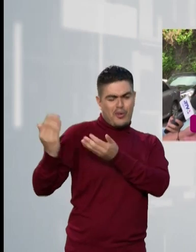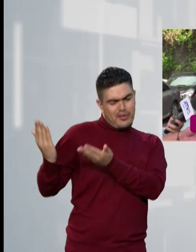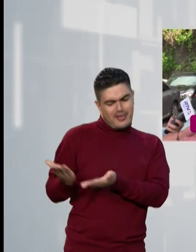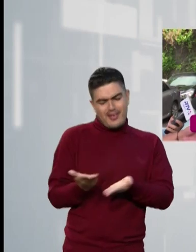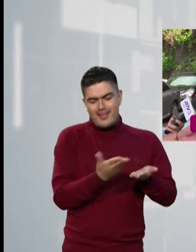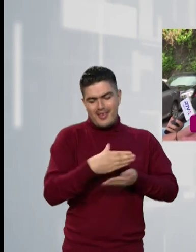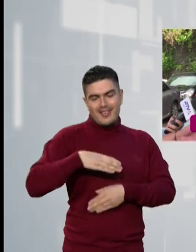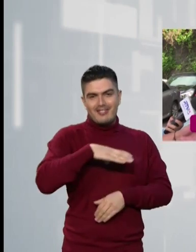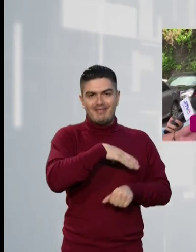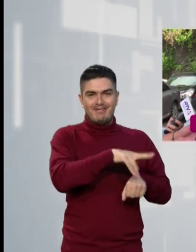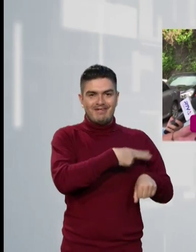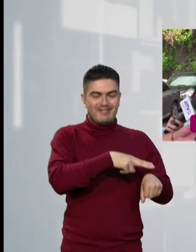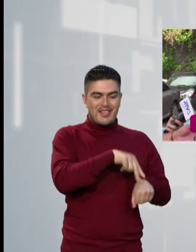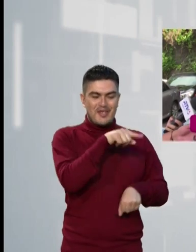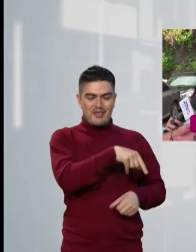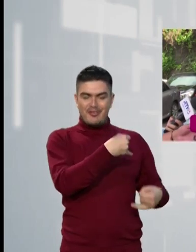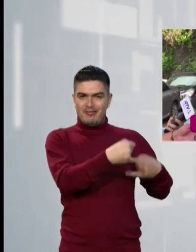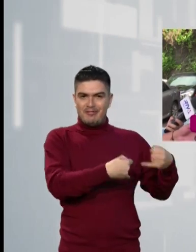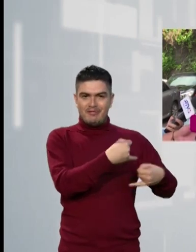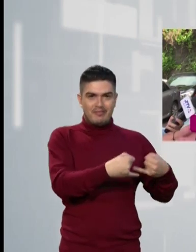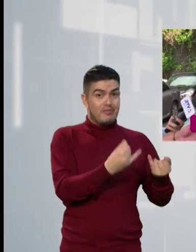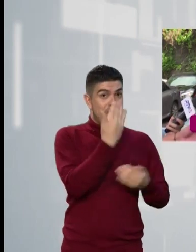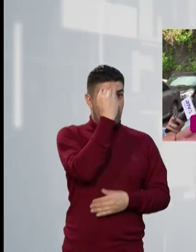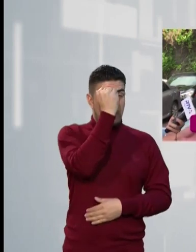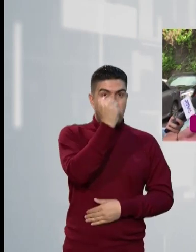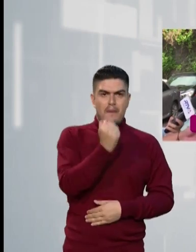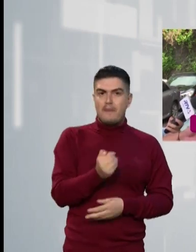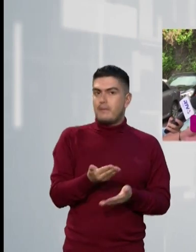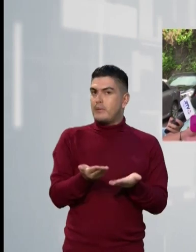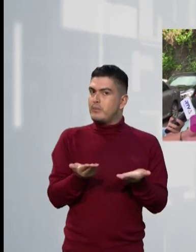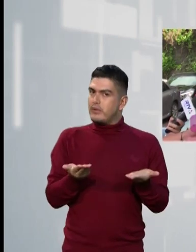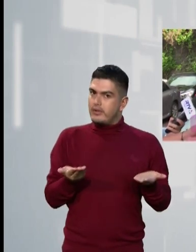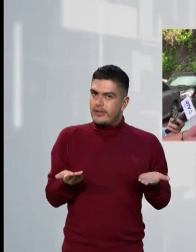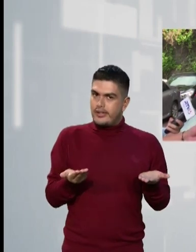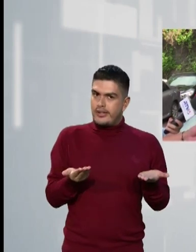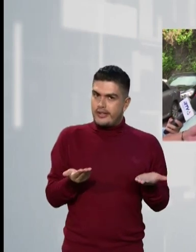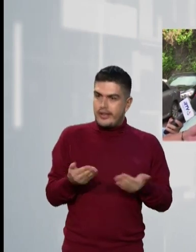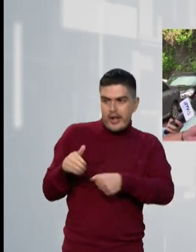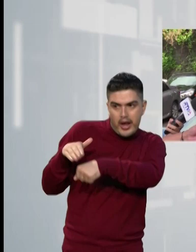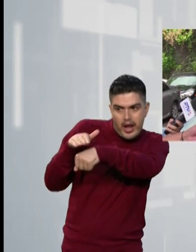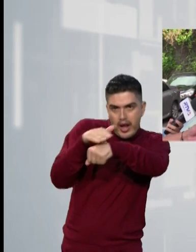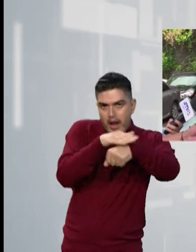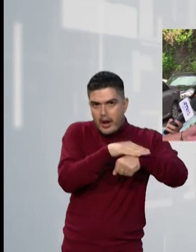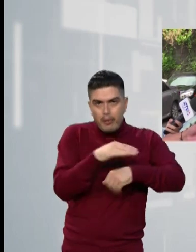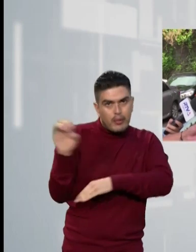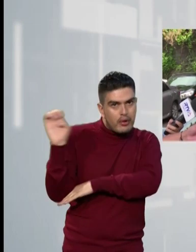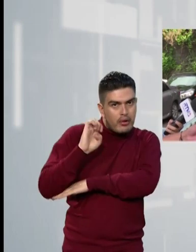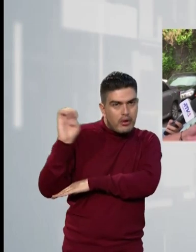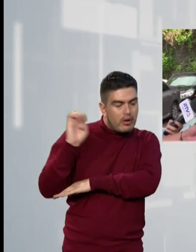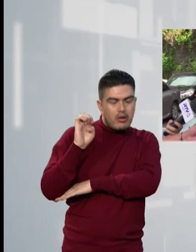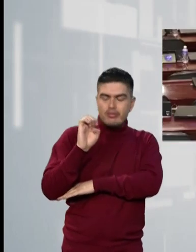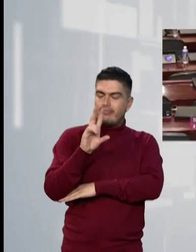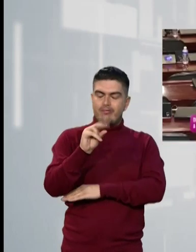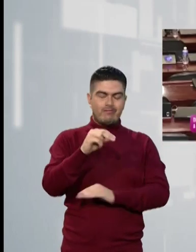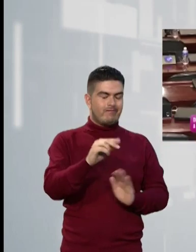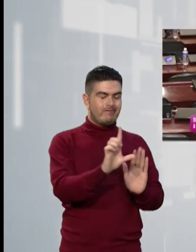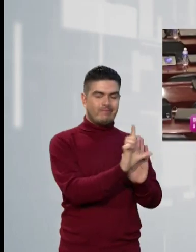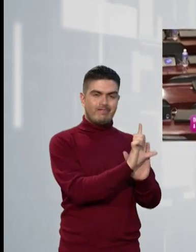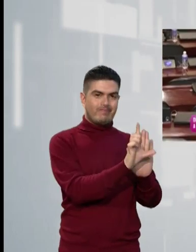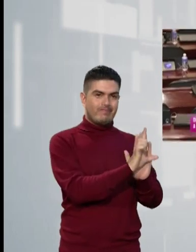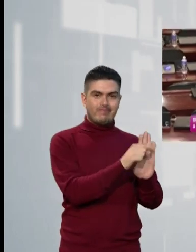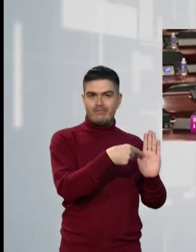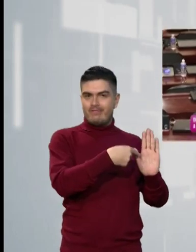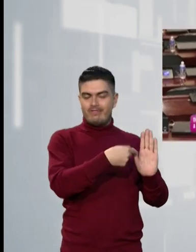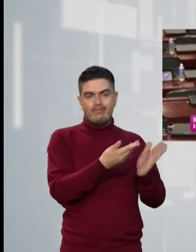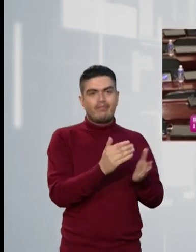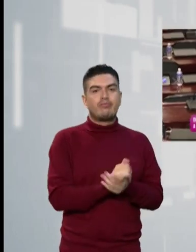un dominó para que jueguen ahí porque no tiene ningún asidero legal ni ético ni moral esas autoconvocatoria el próximo